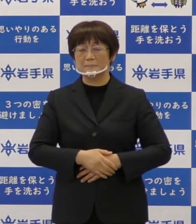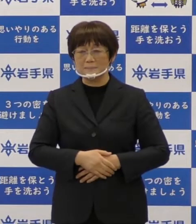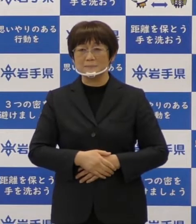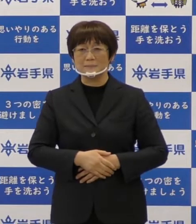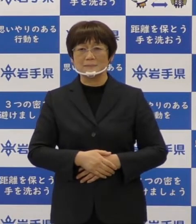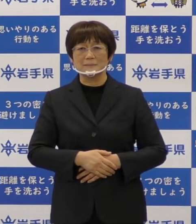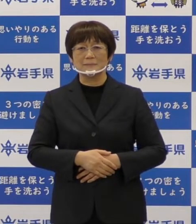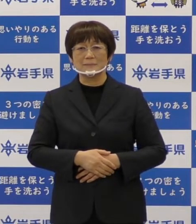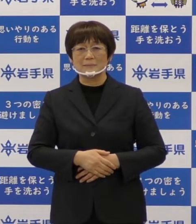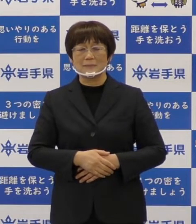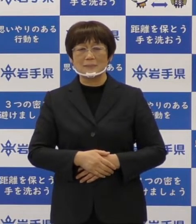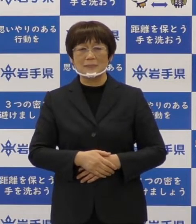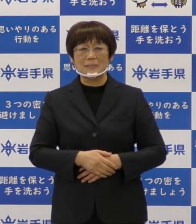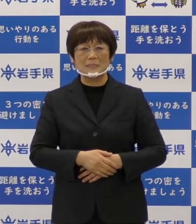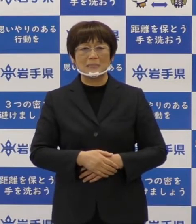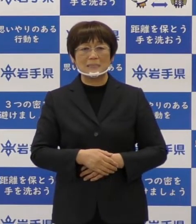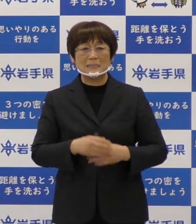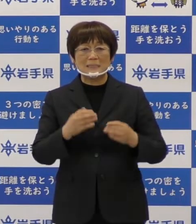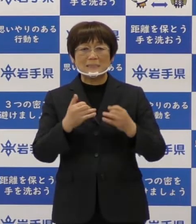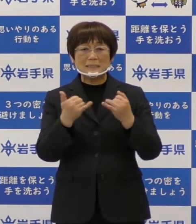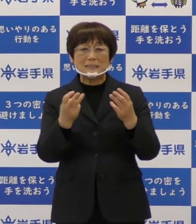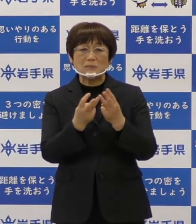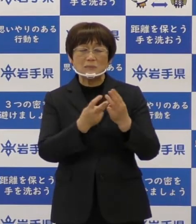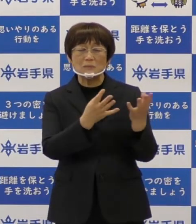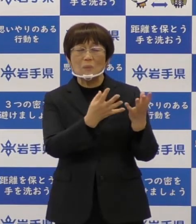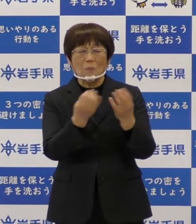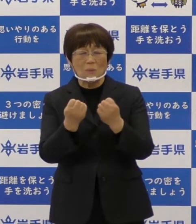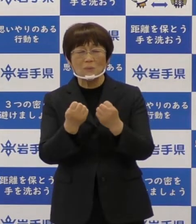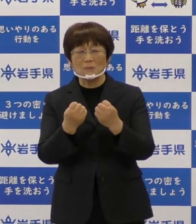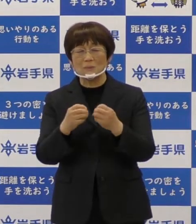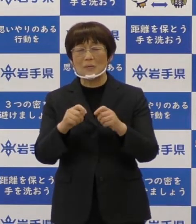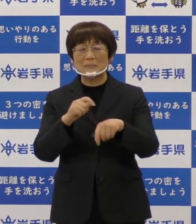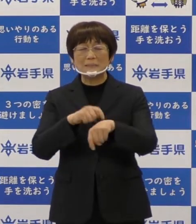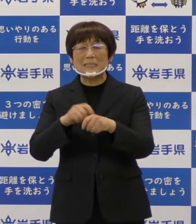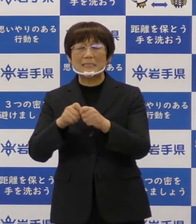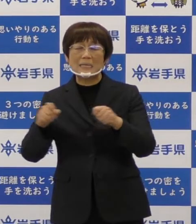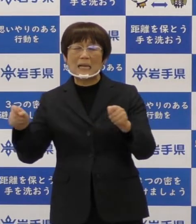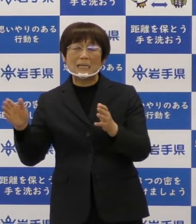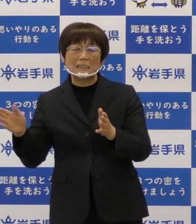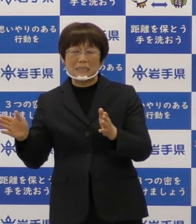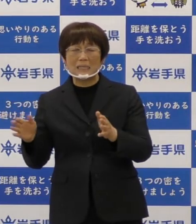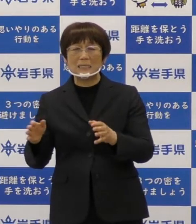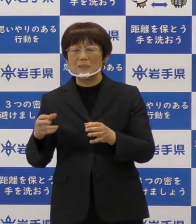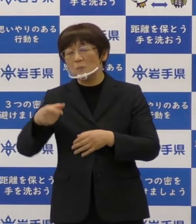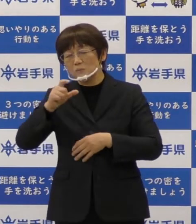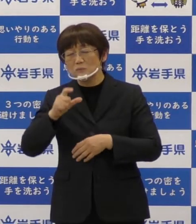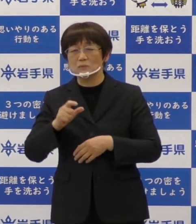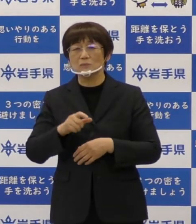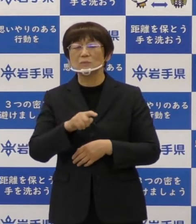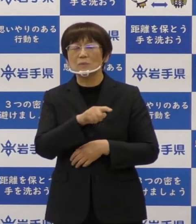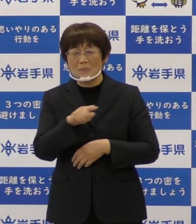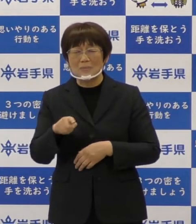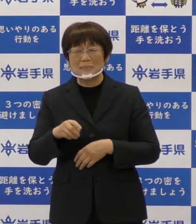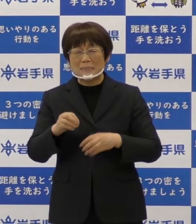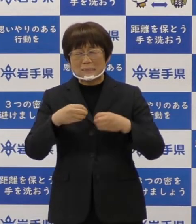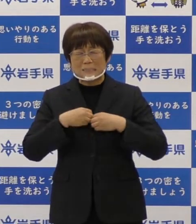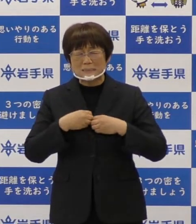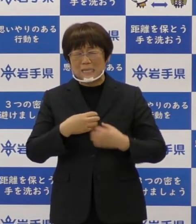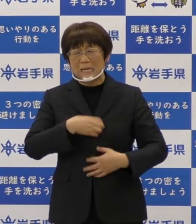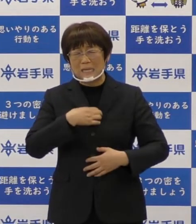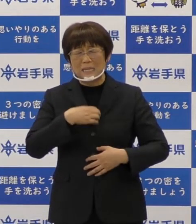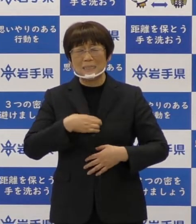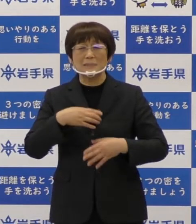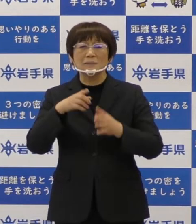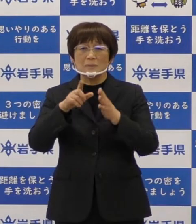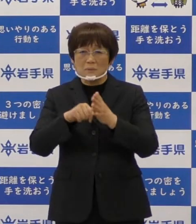人数や長時間に及ぶ飲食など の感染リスクの高まる場面に注意